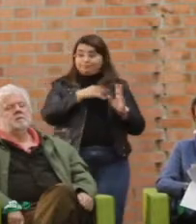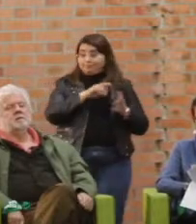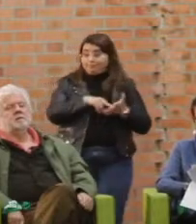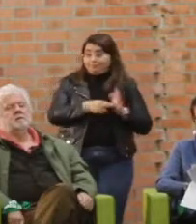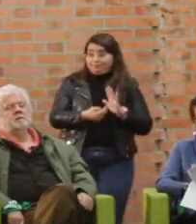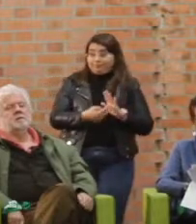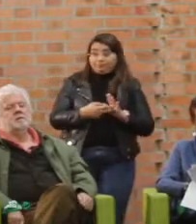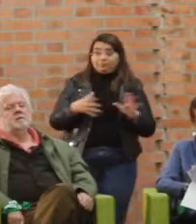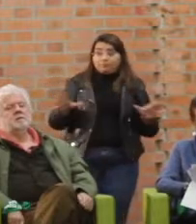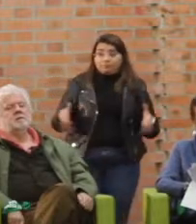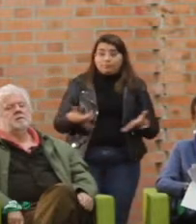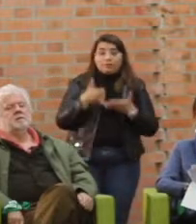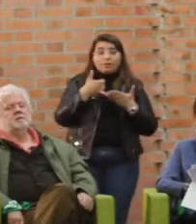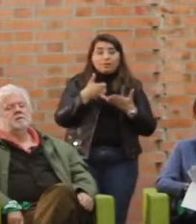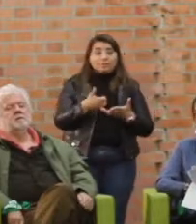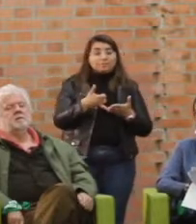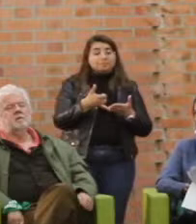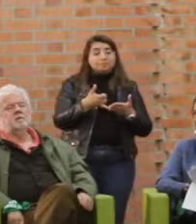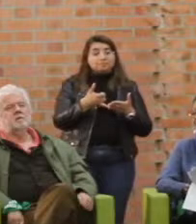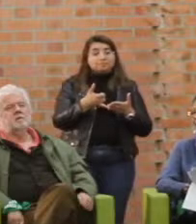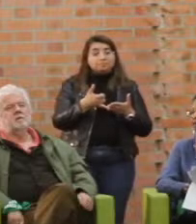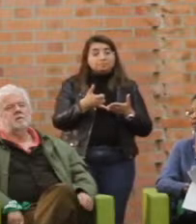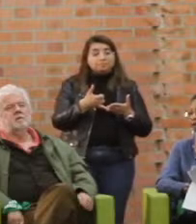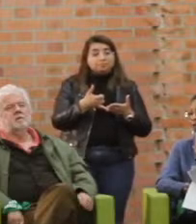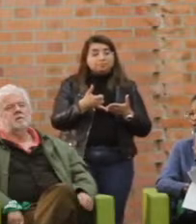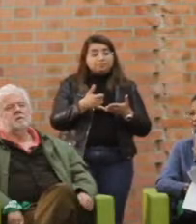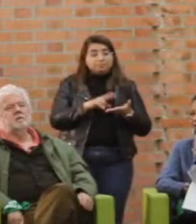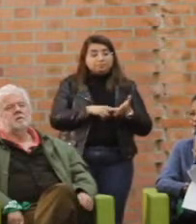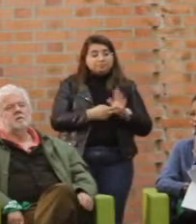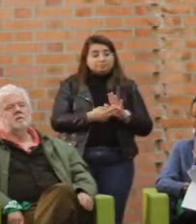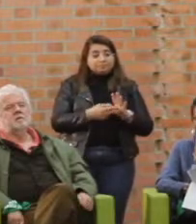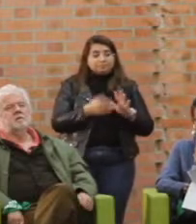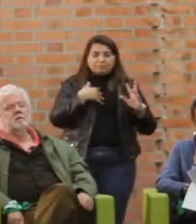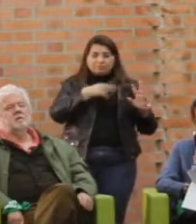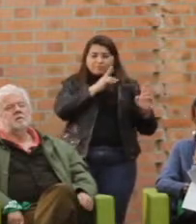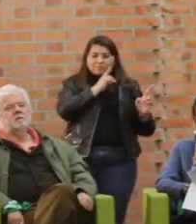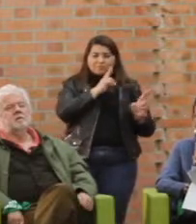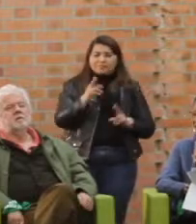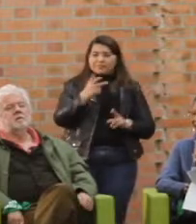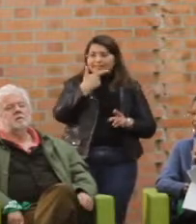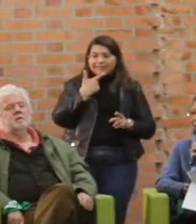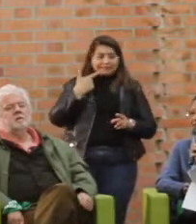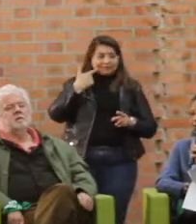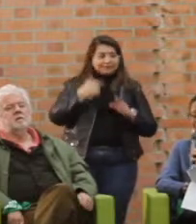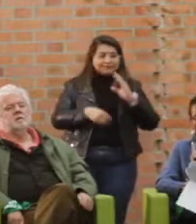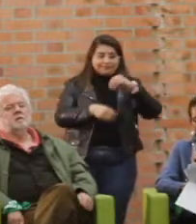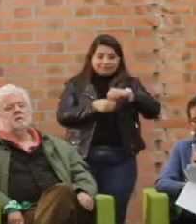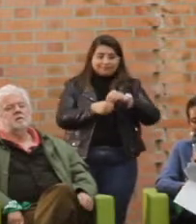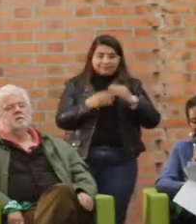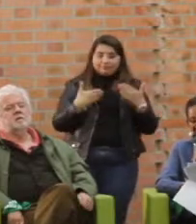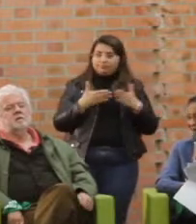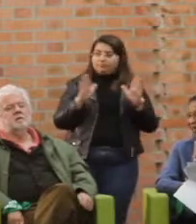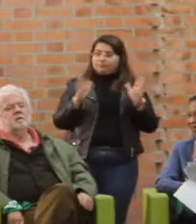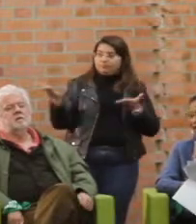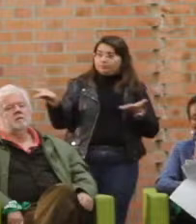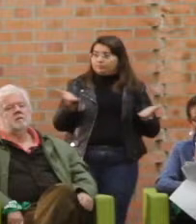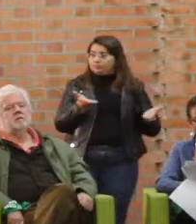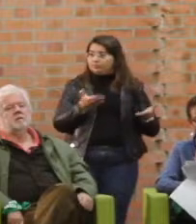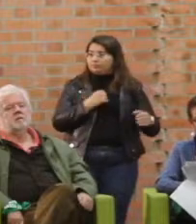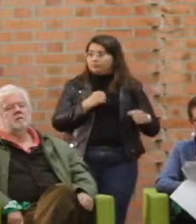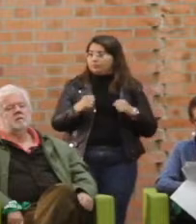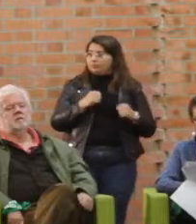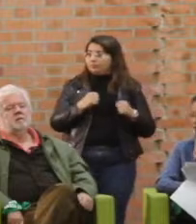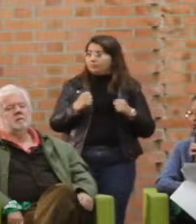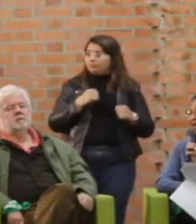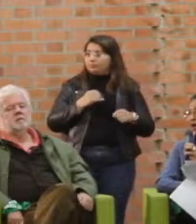en el premio Lucy bartenberg efectivamente un reconocimiento como este abre el espacio para erosionar las